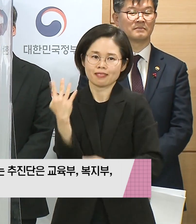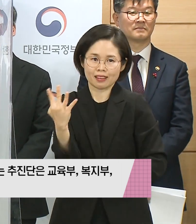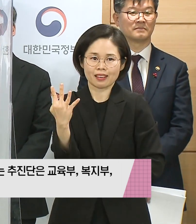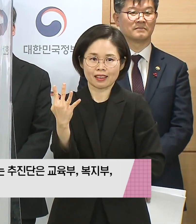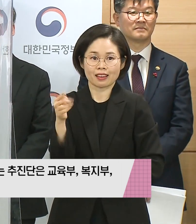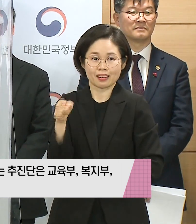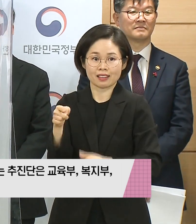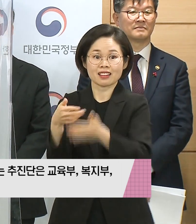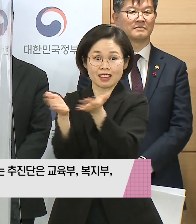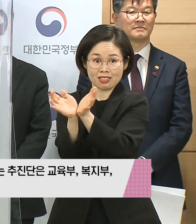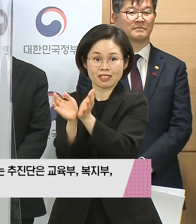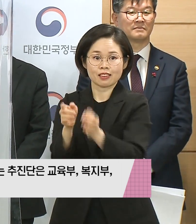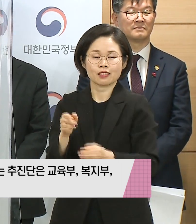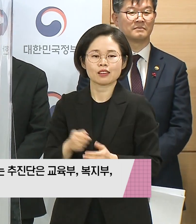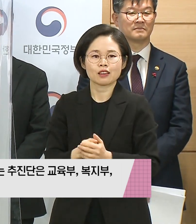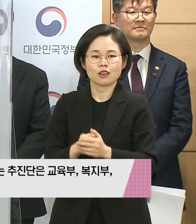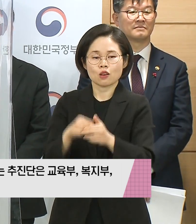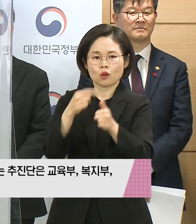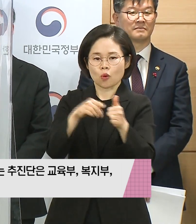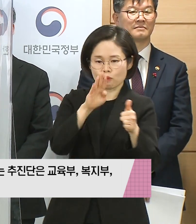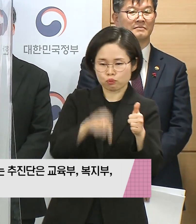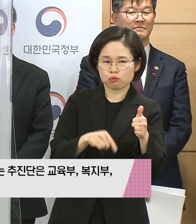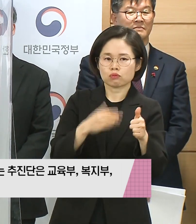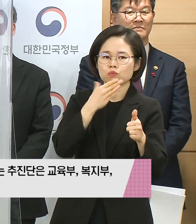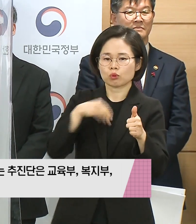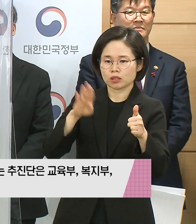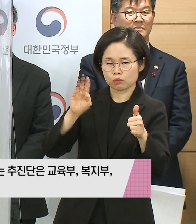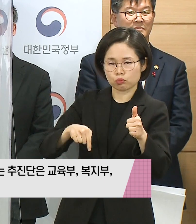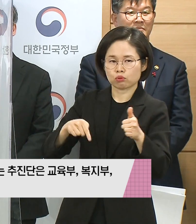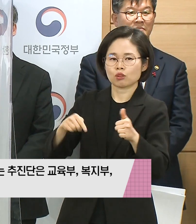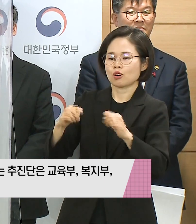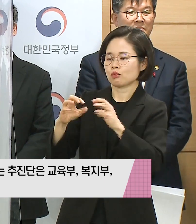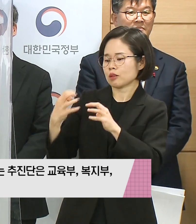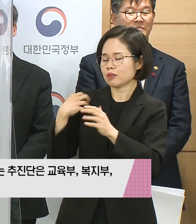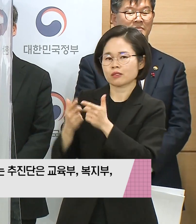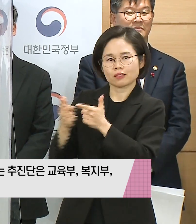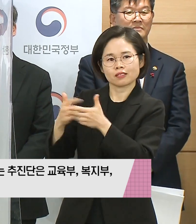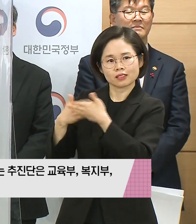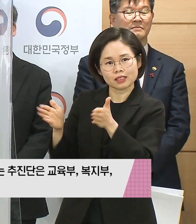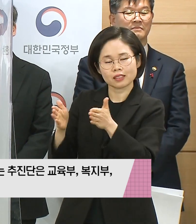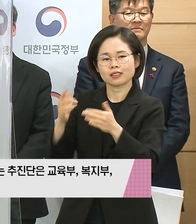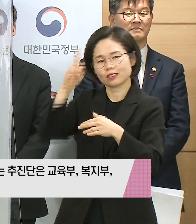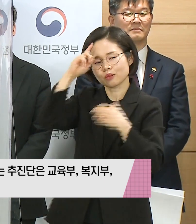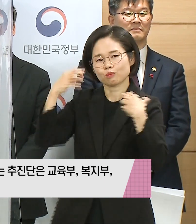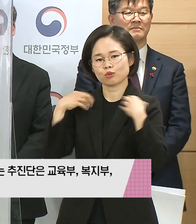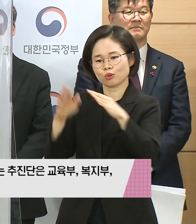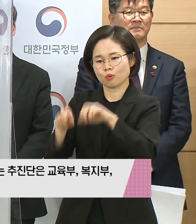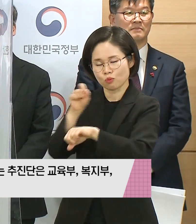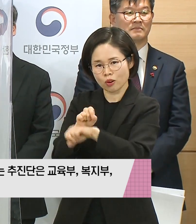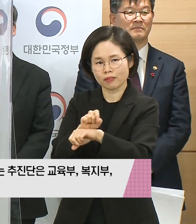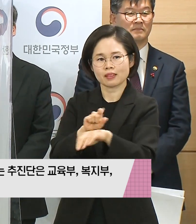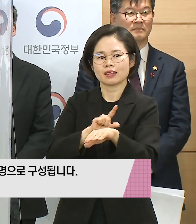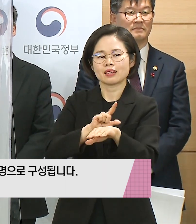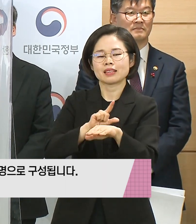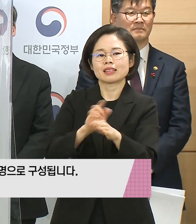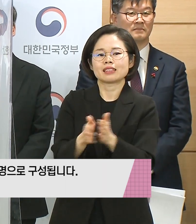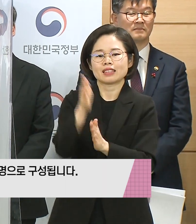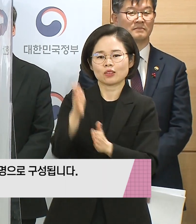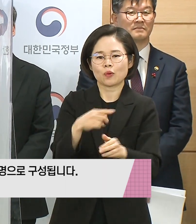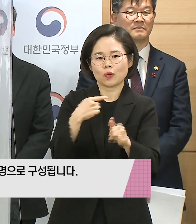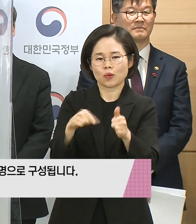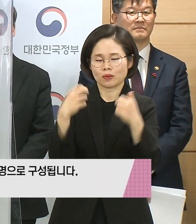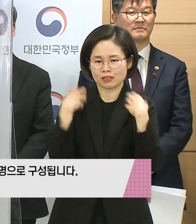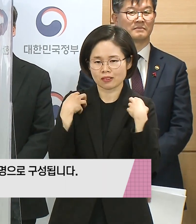추진단은 교육부, 복지부, 국조실 등 정부 부처 공무원, 시도교육청,